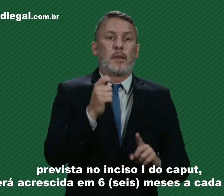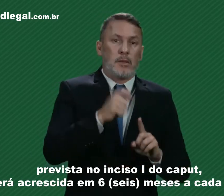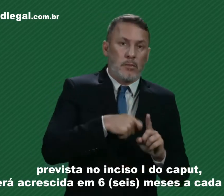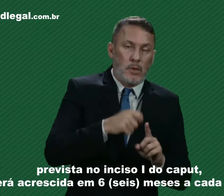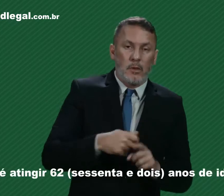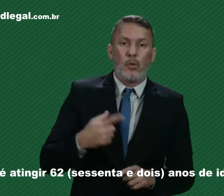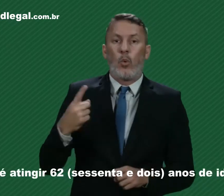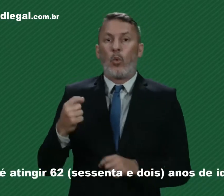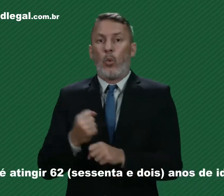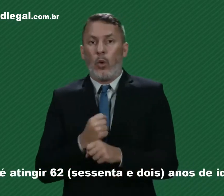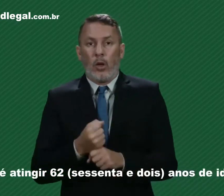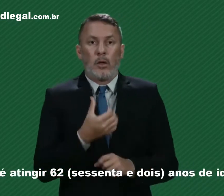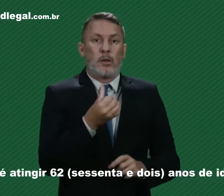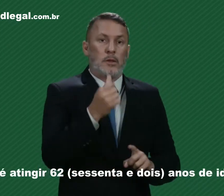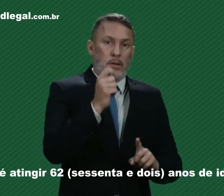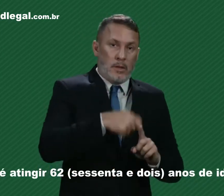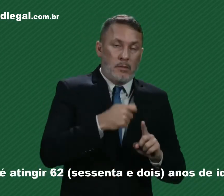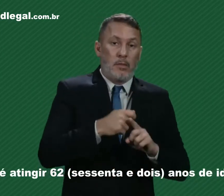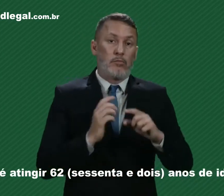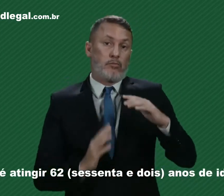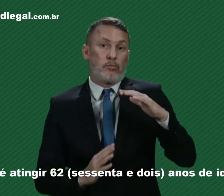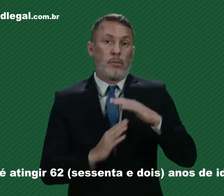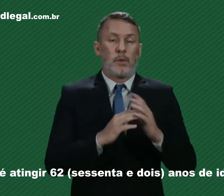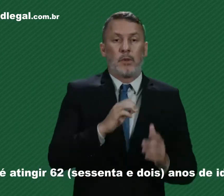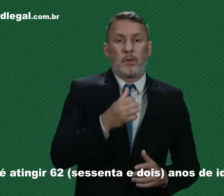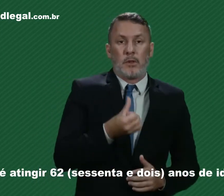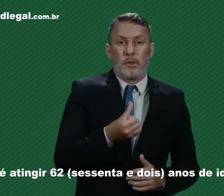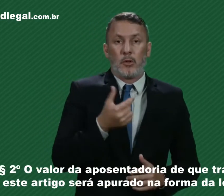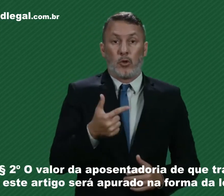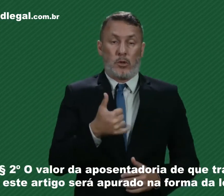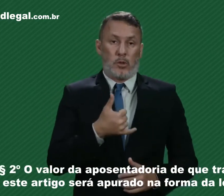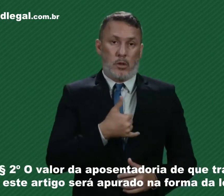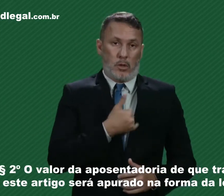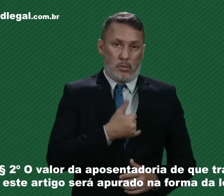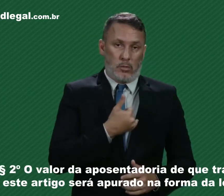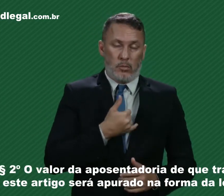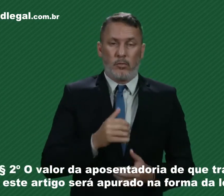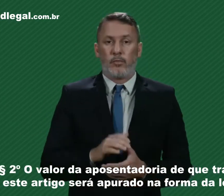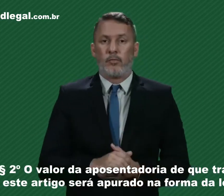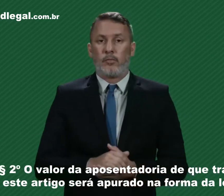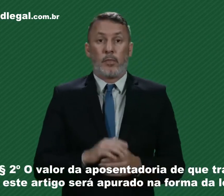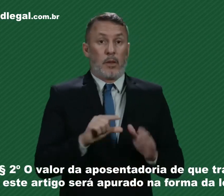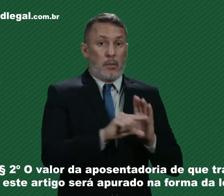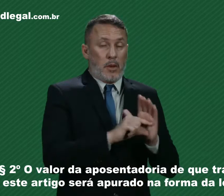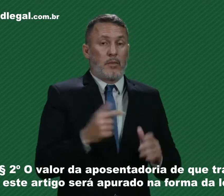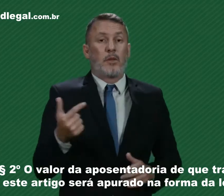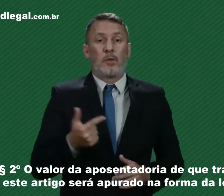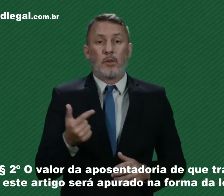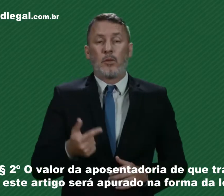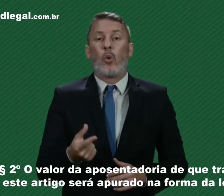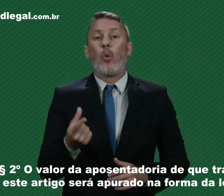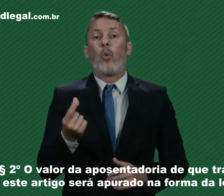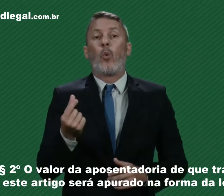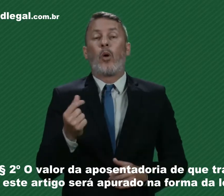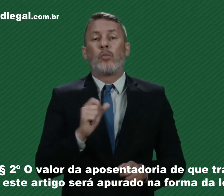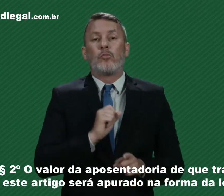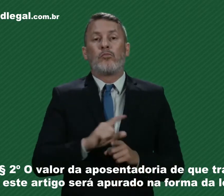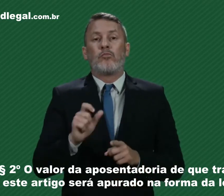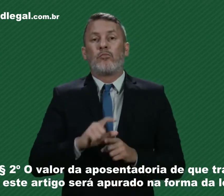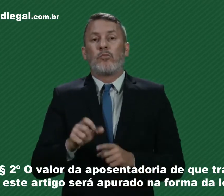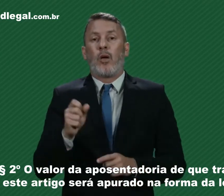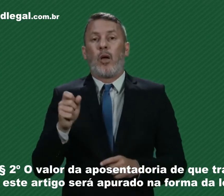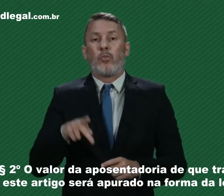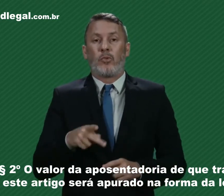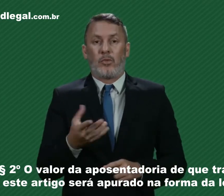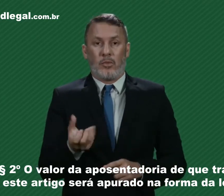cada ano até atingir 62 anos de idade. Parágrafo 2º. O valor da aposentadoria de que